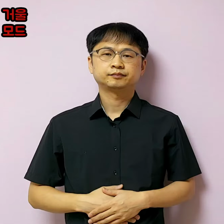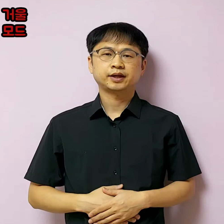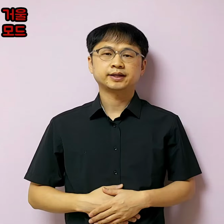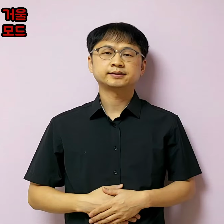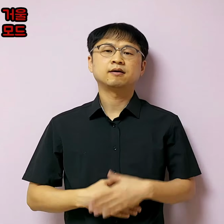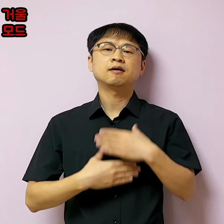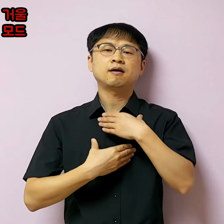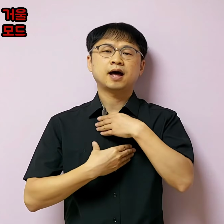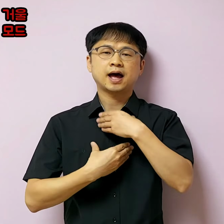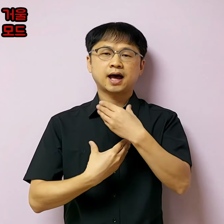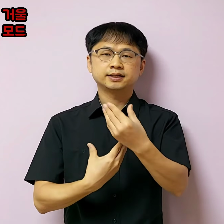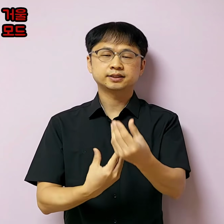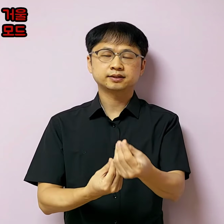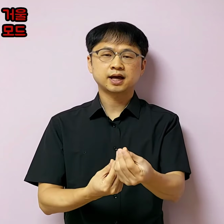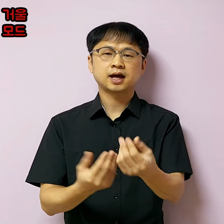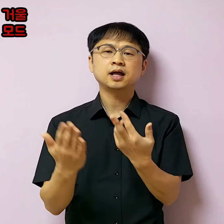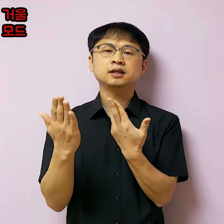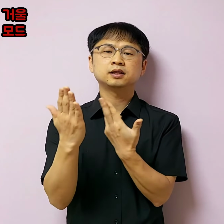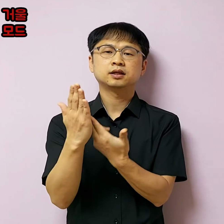네, 그래서 안전한